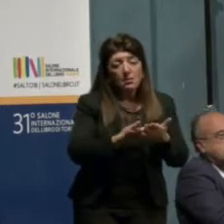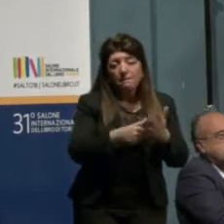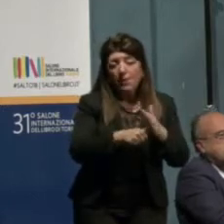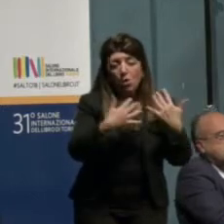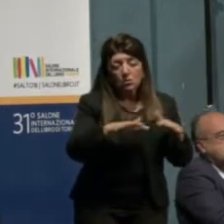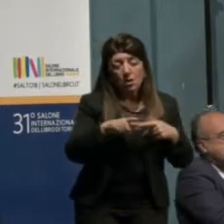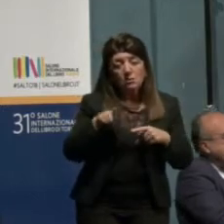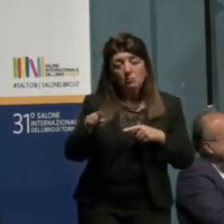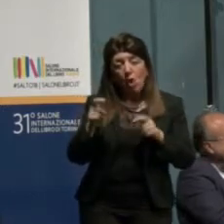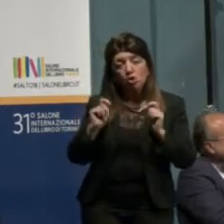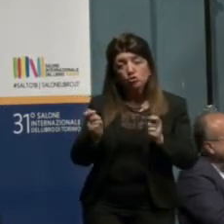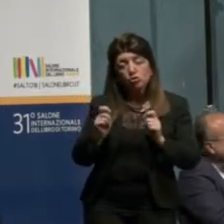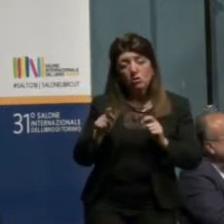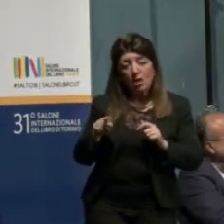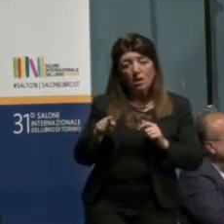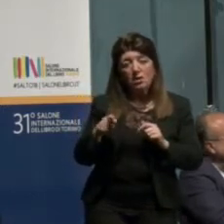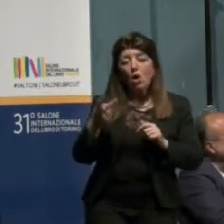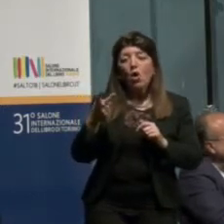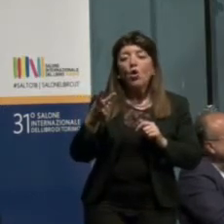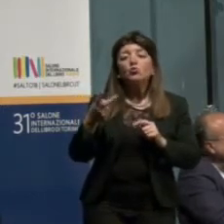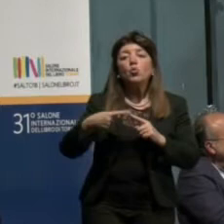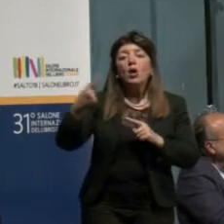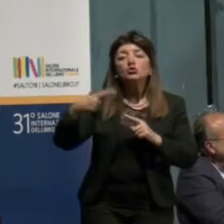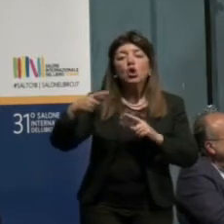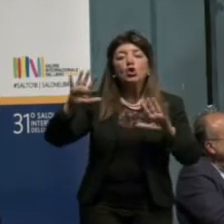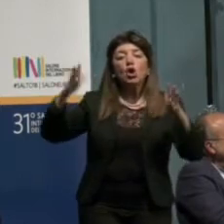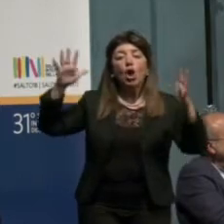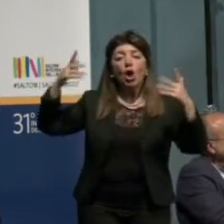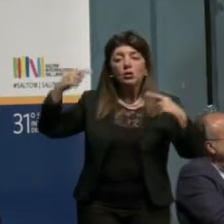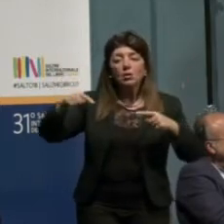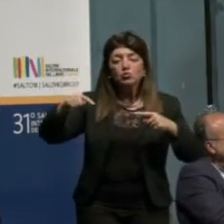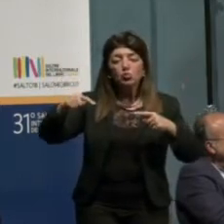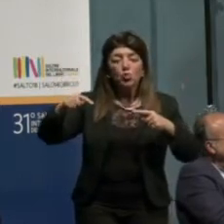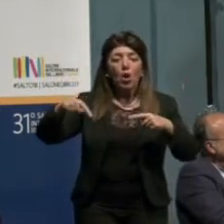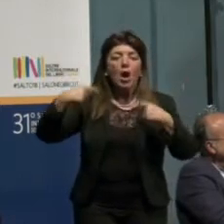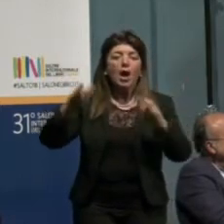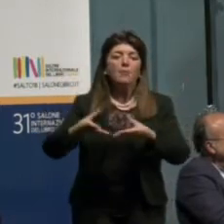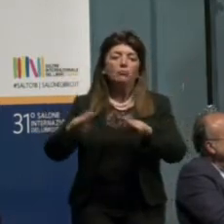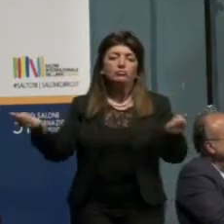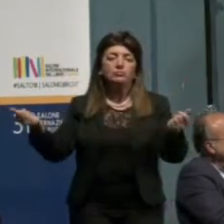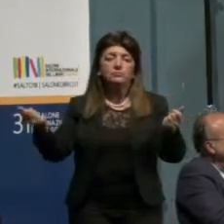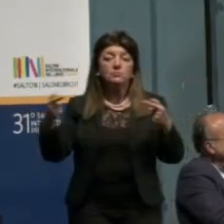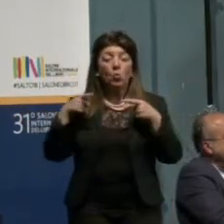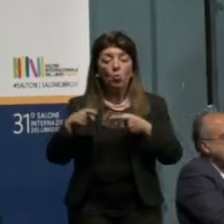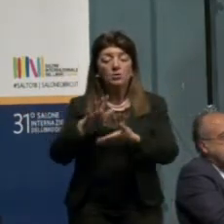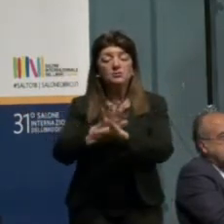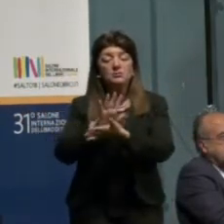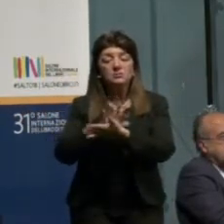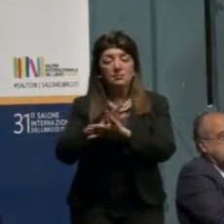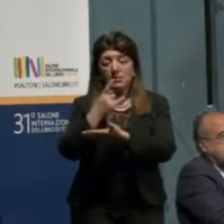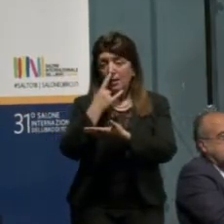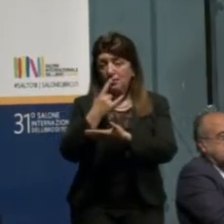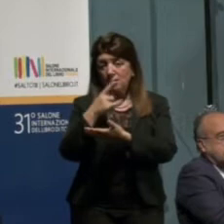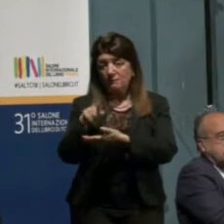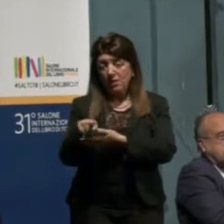la giornalista avrà avuto due giorni di gloria ed è finita questa è la stampa cattiva qui